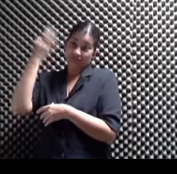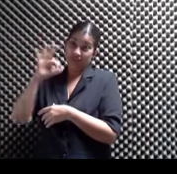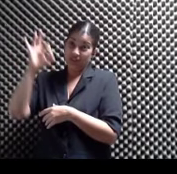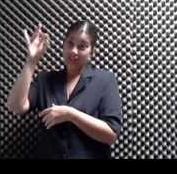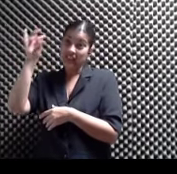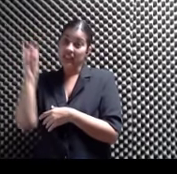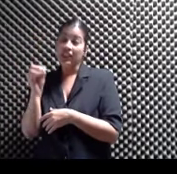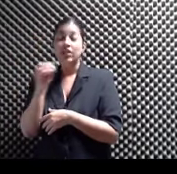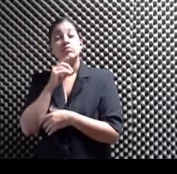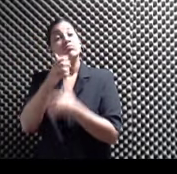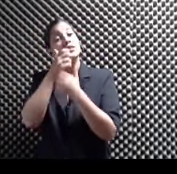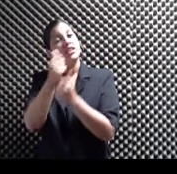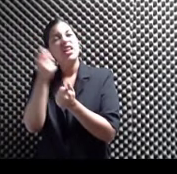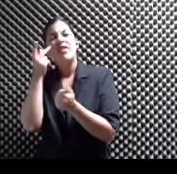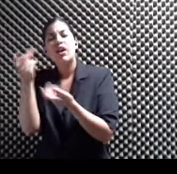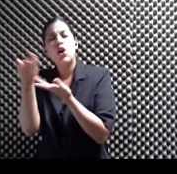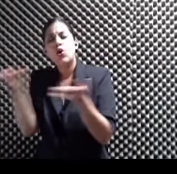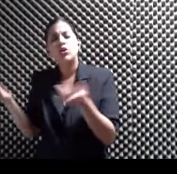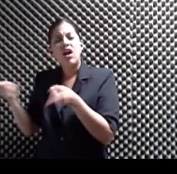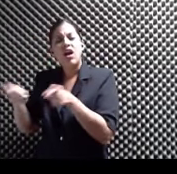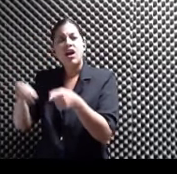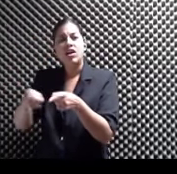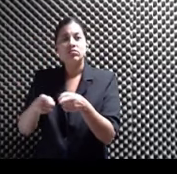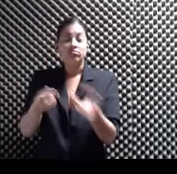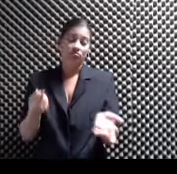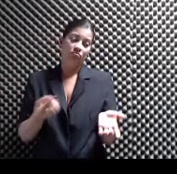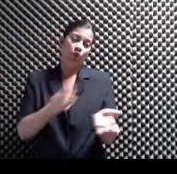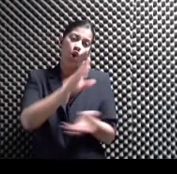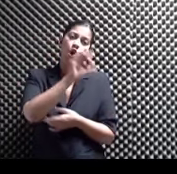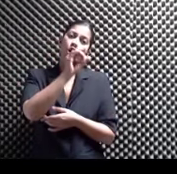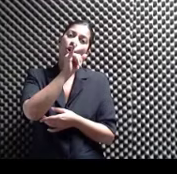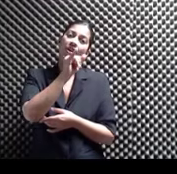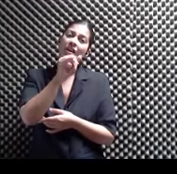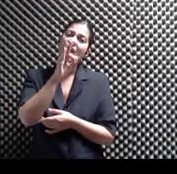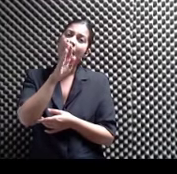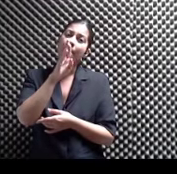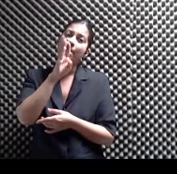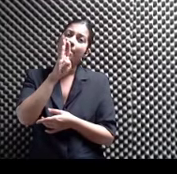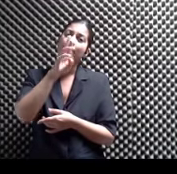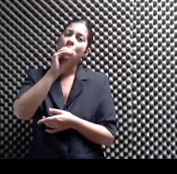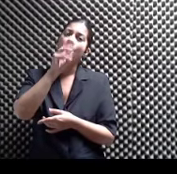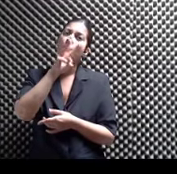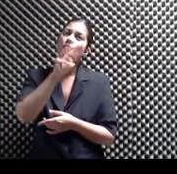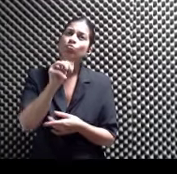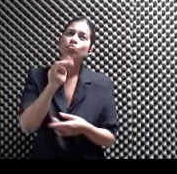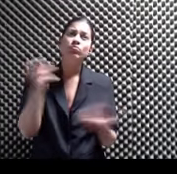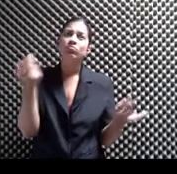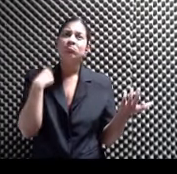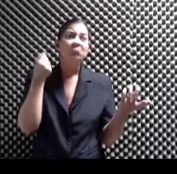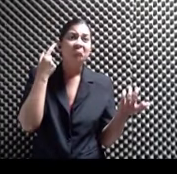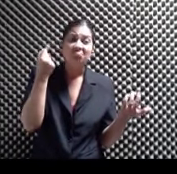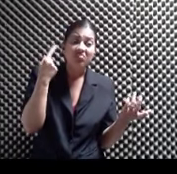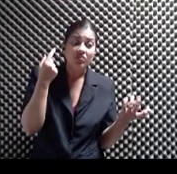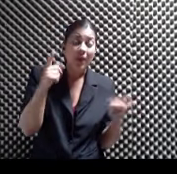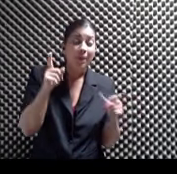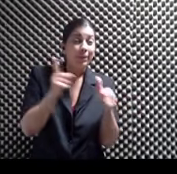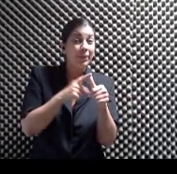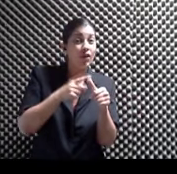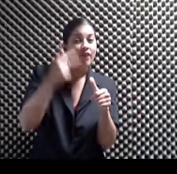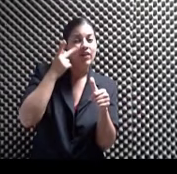en contexto. No podemos entender a Roy Brown y su música si no le damos un vistazo a esas páginas. Claro. Y los problemas políticos